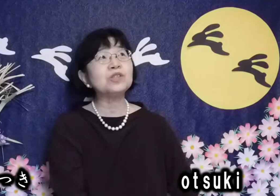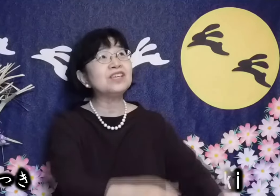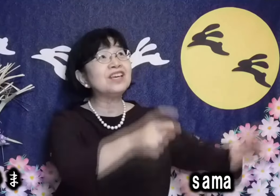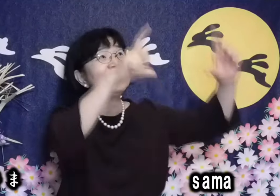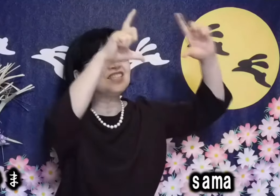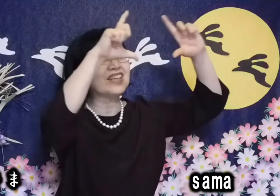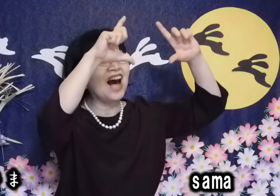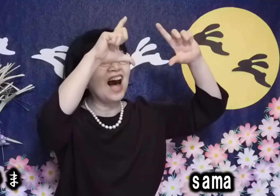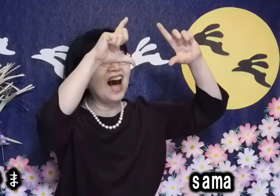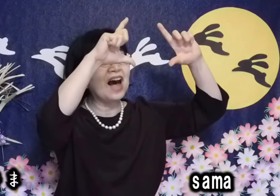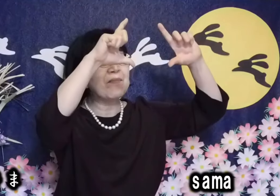月様、